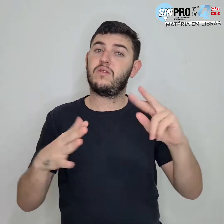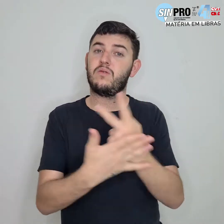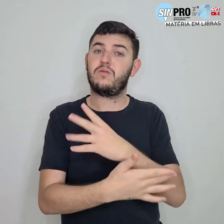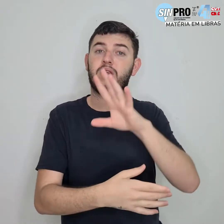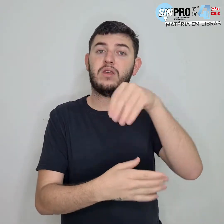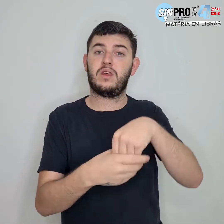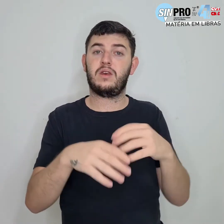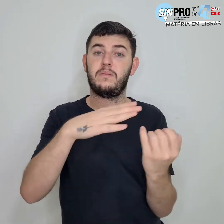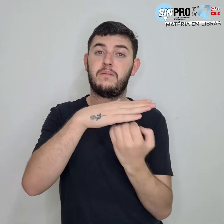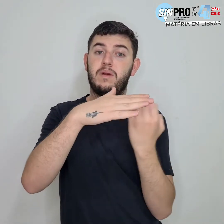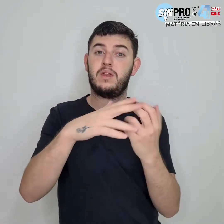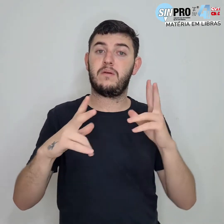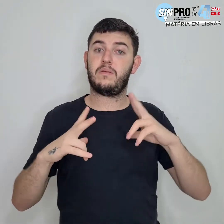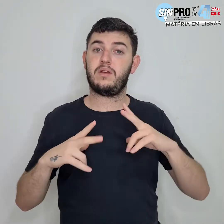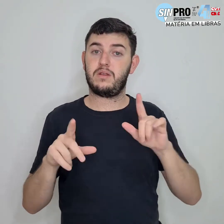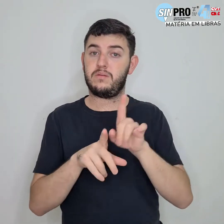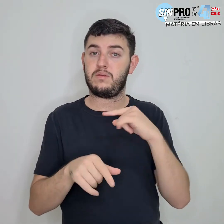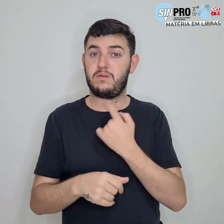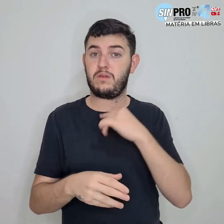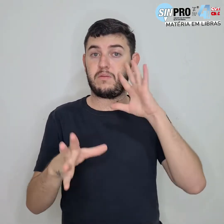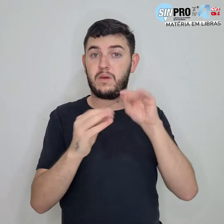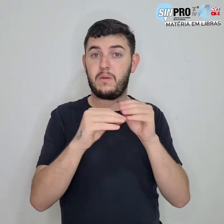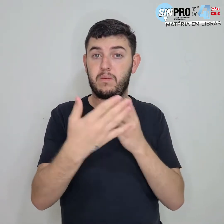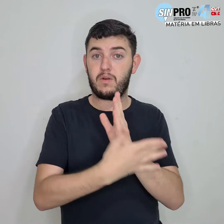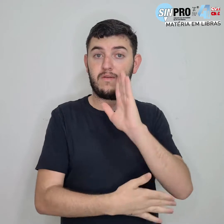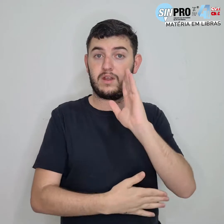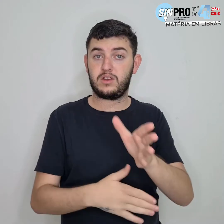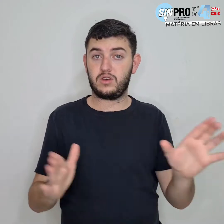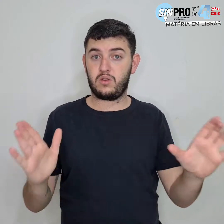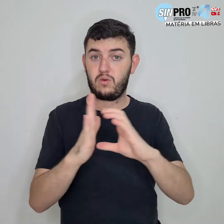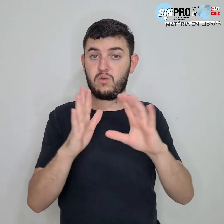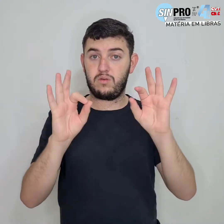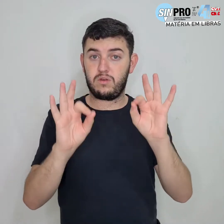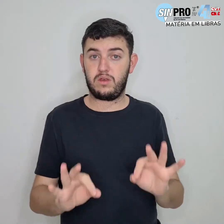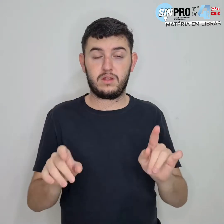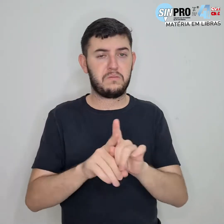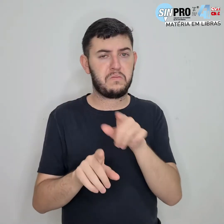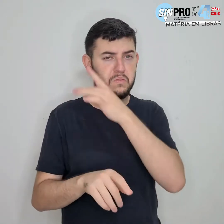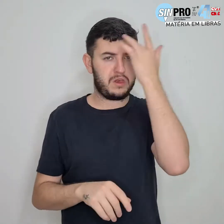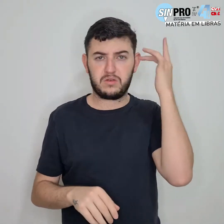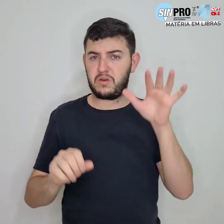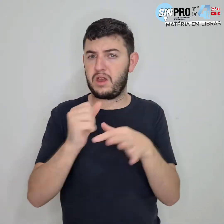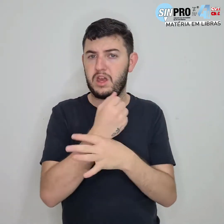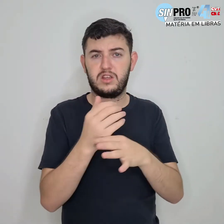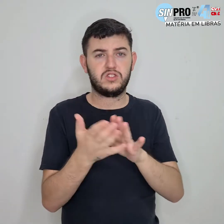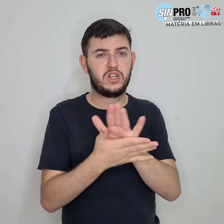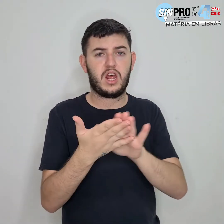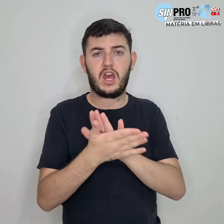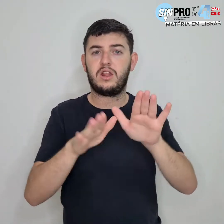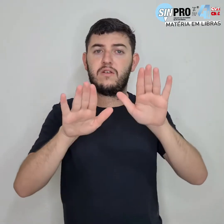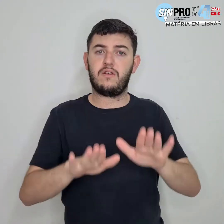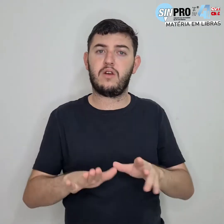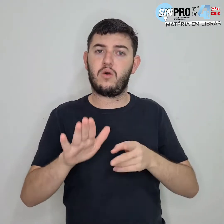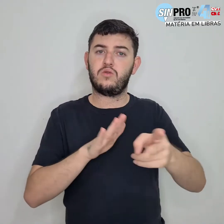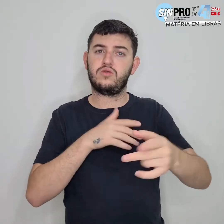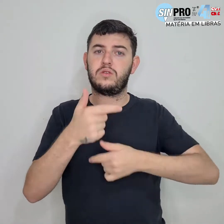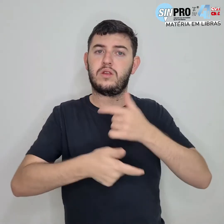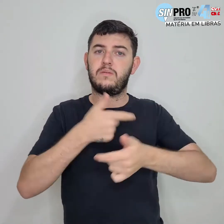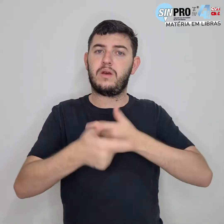privada. Apesar de aprovada em concurso, a pessoa não terá nenhuma garantia de permanência no cargo e nem direito à